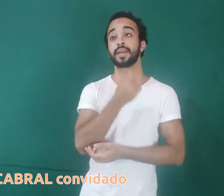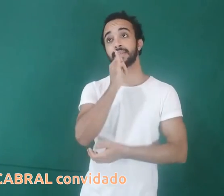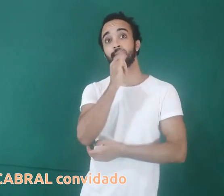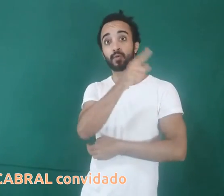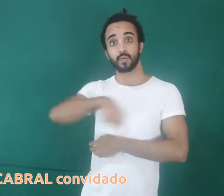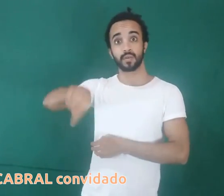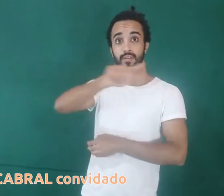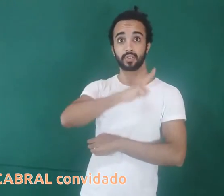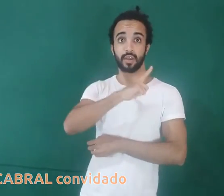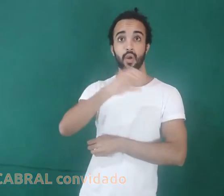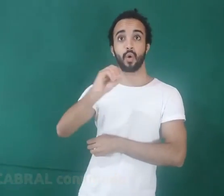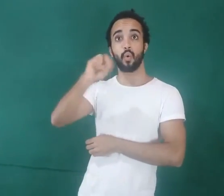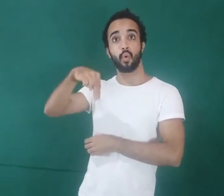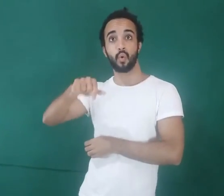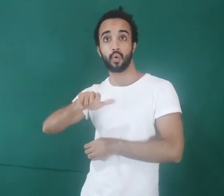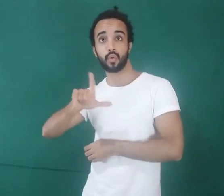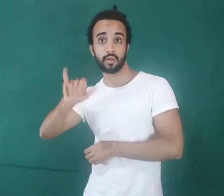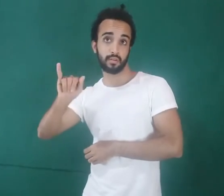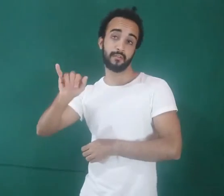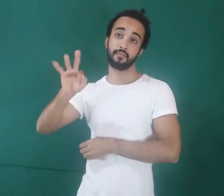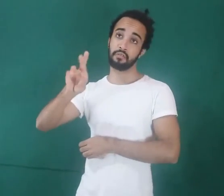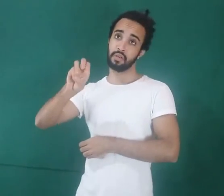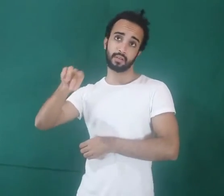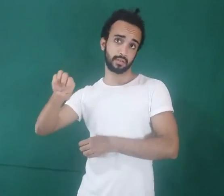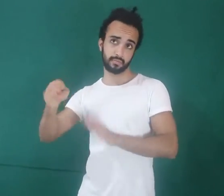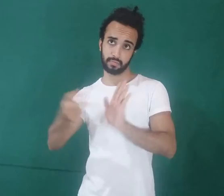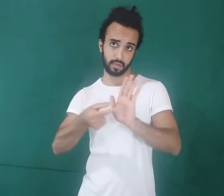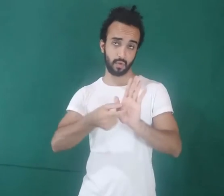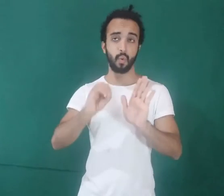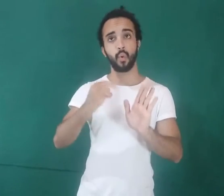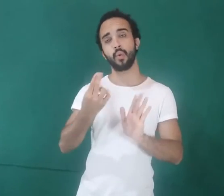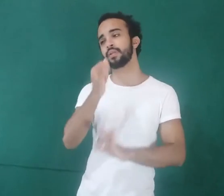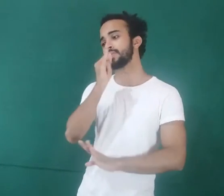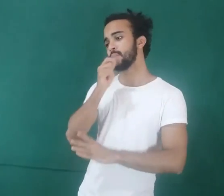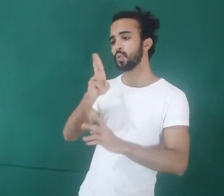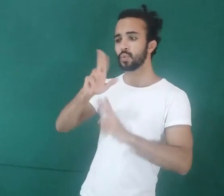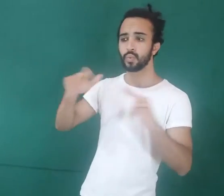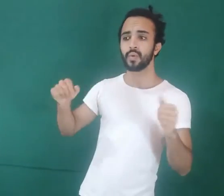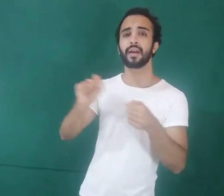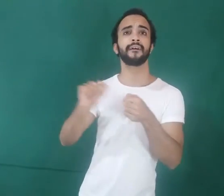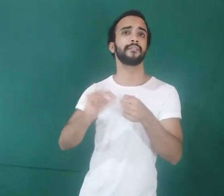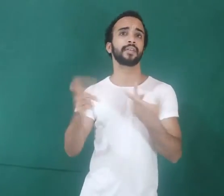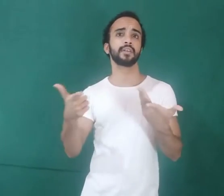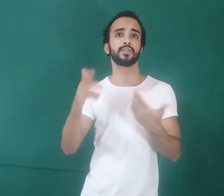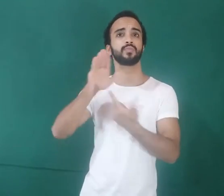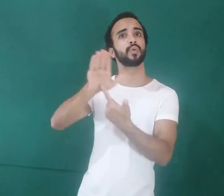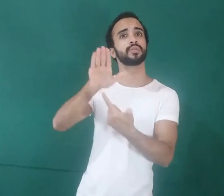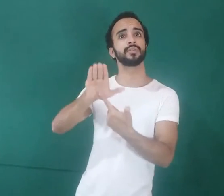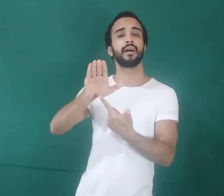um OnlyFans, ou então, será que você... eu nunca fiz um espetáculo com conteúdo erótico. Será que